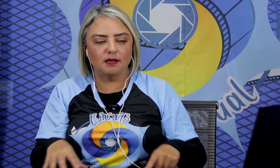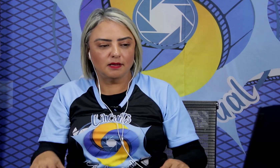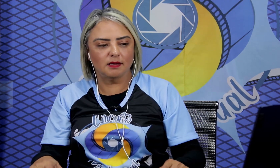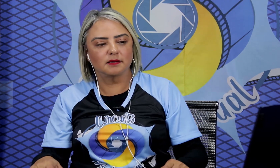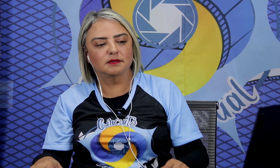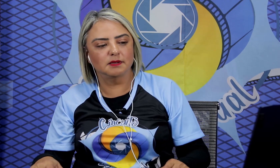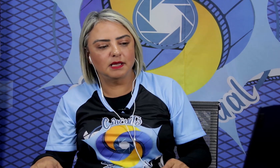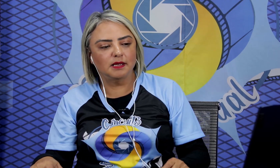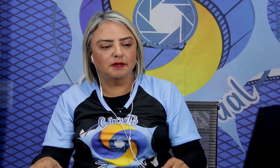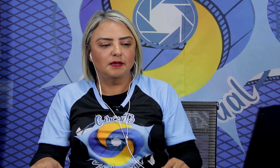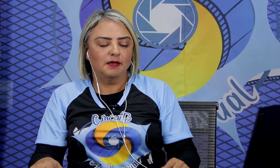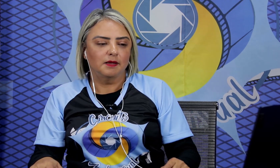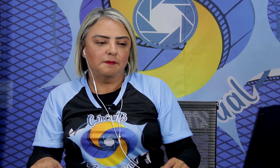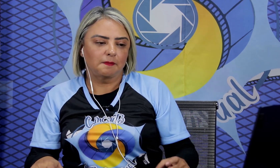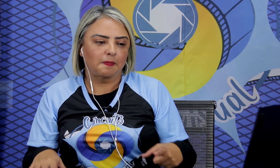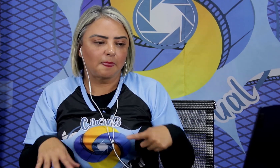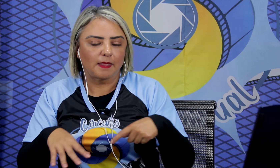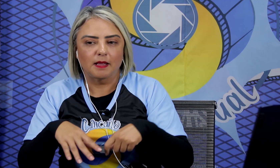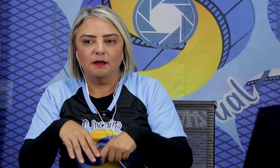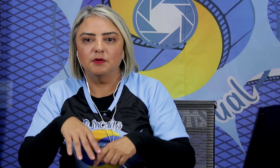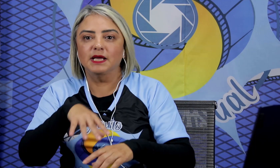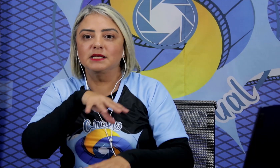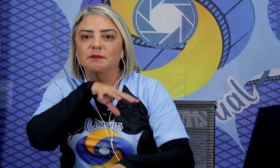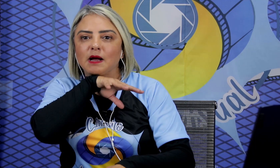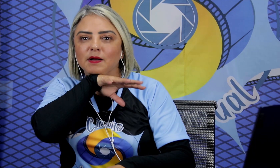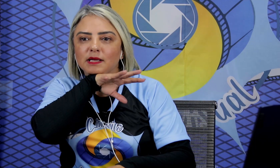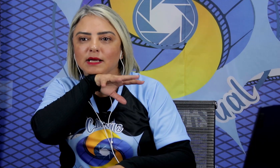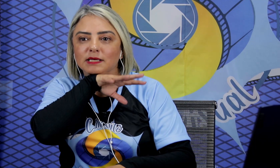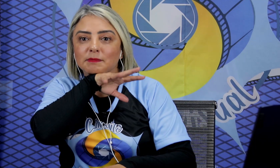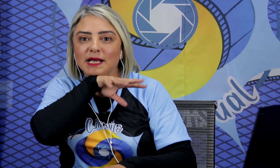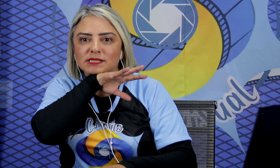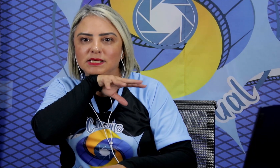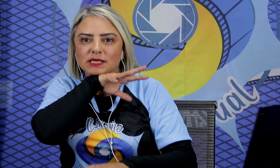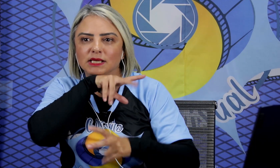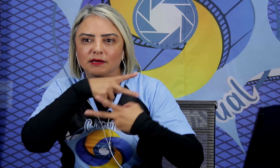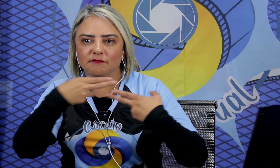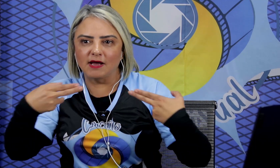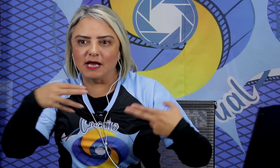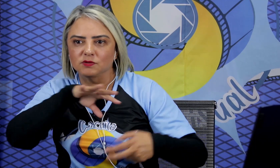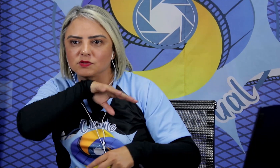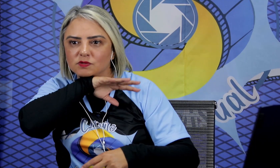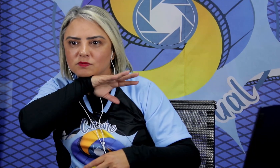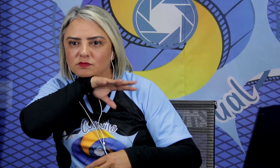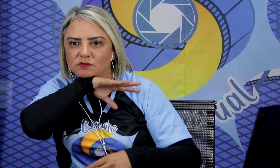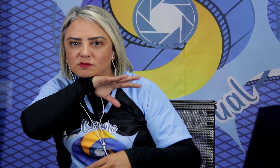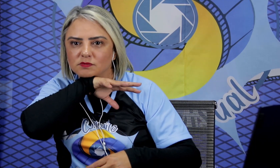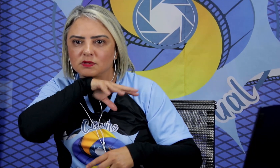Ah, é. Porque animal é aqui, animais é aqui, né? Vários.